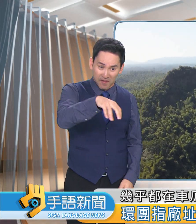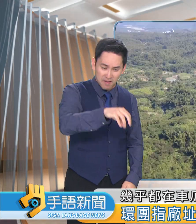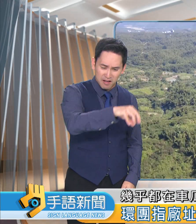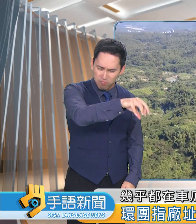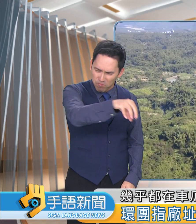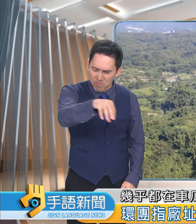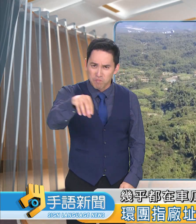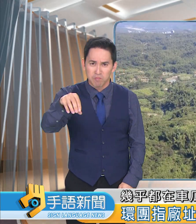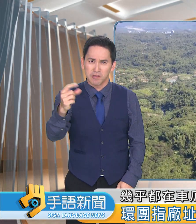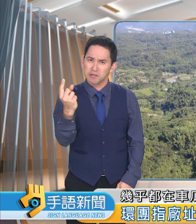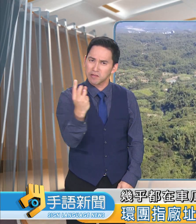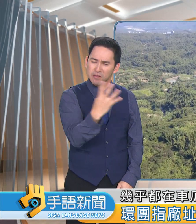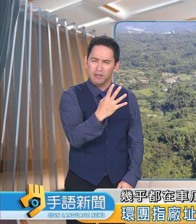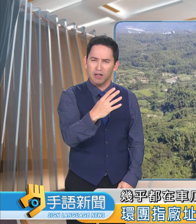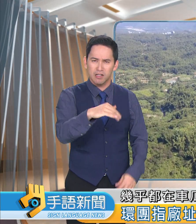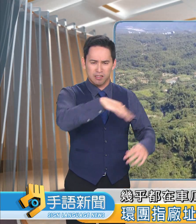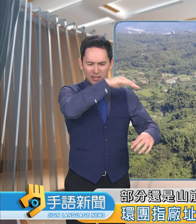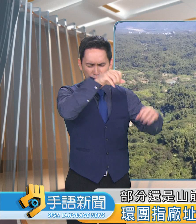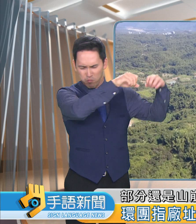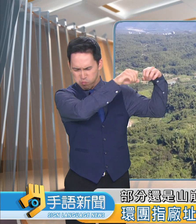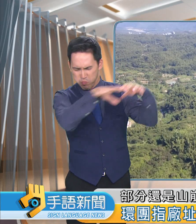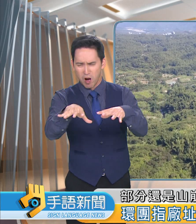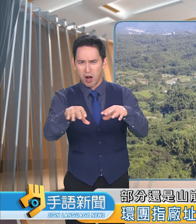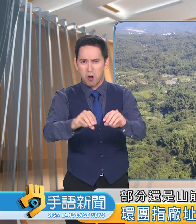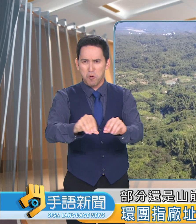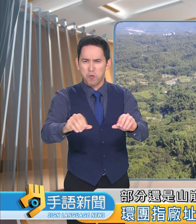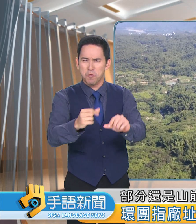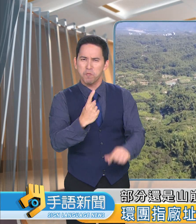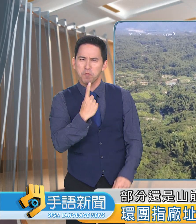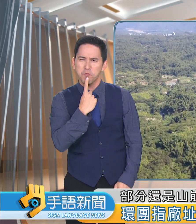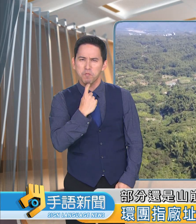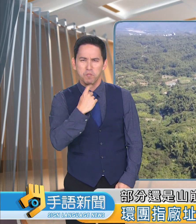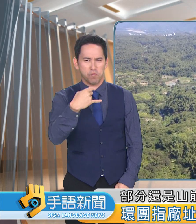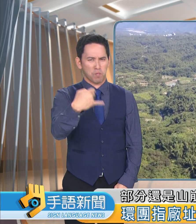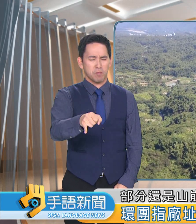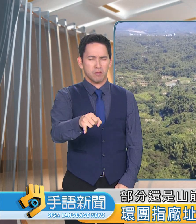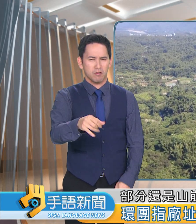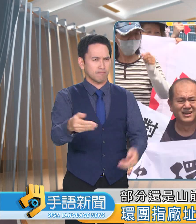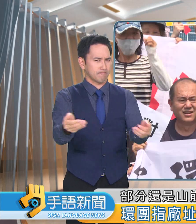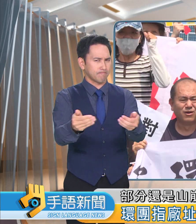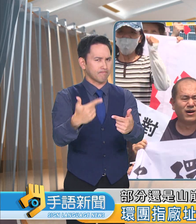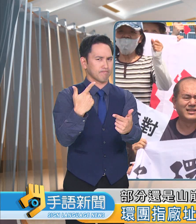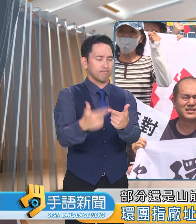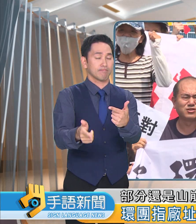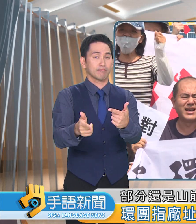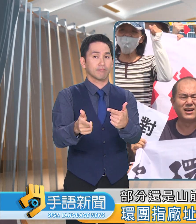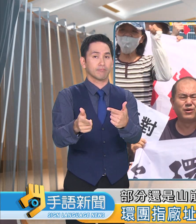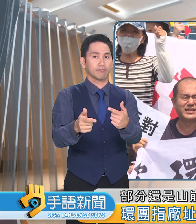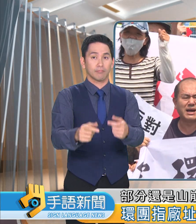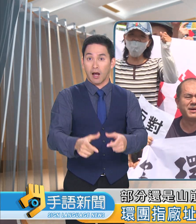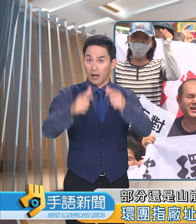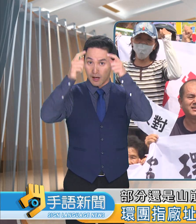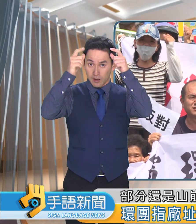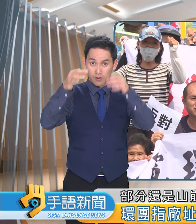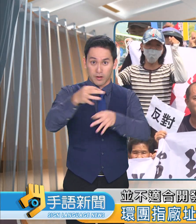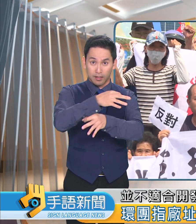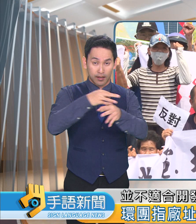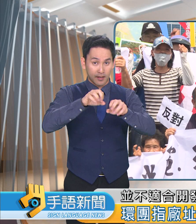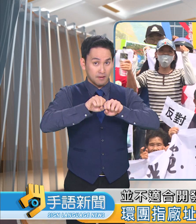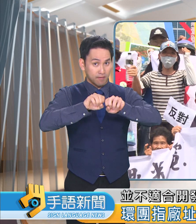上，部分还是山崩与地滑地质敏感区，并且并不适合